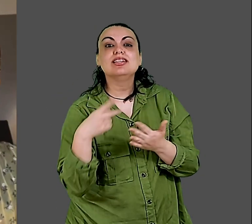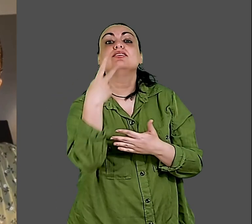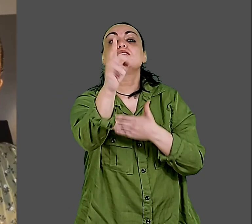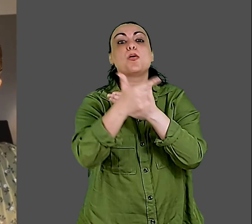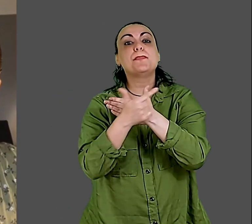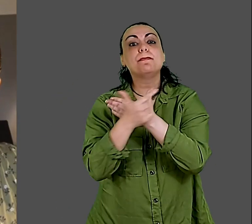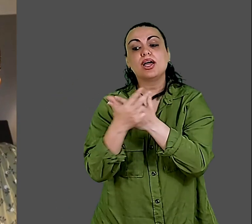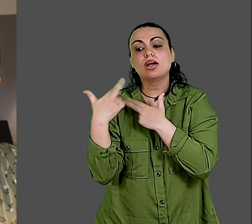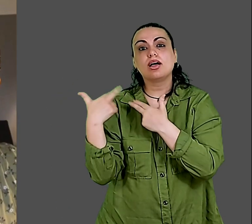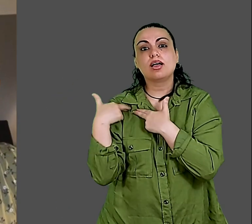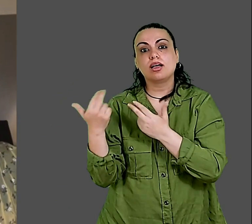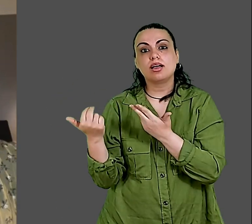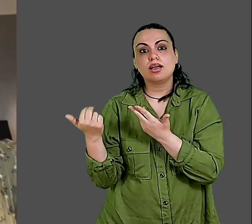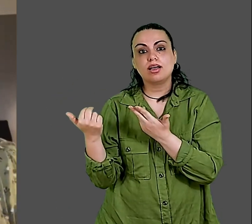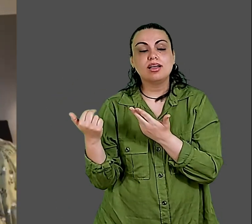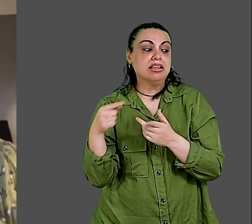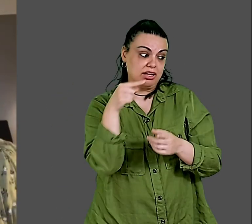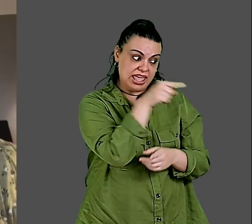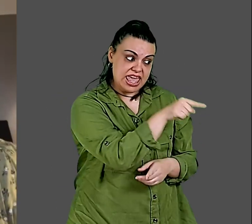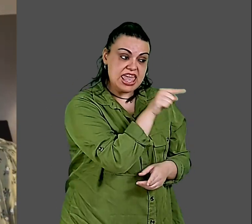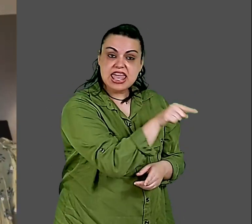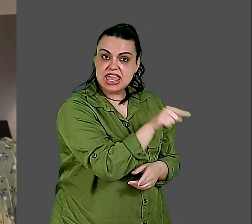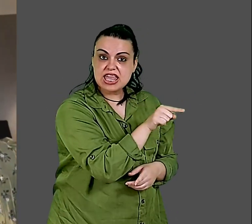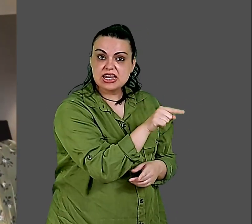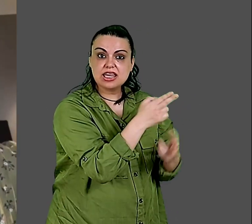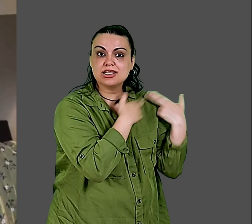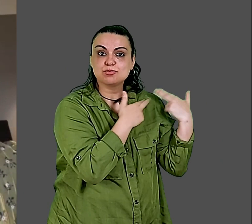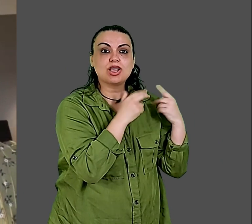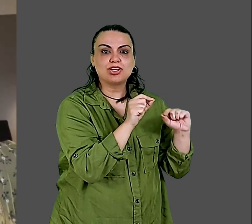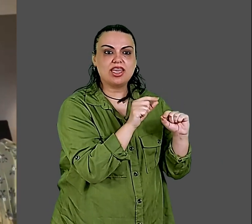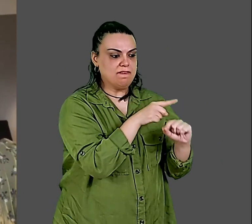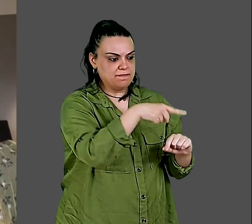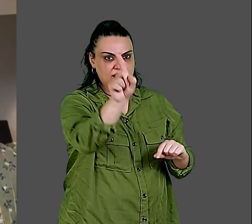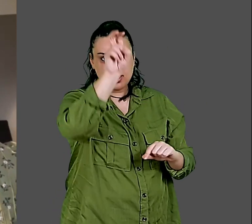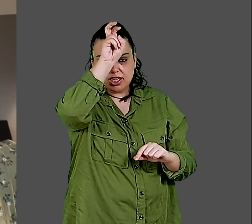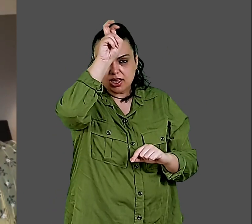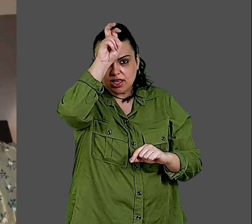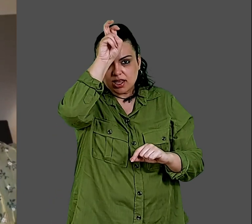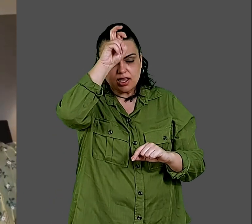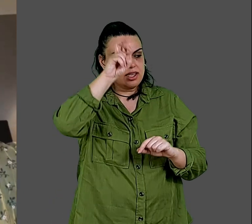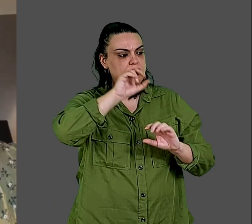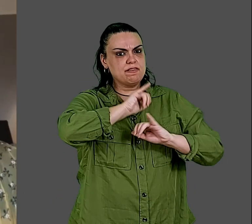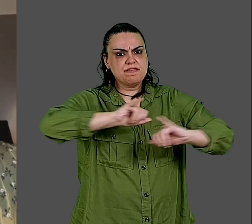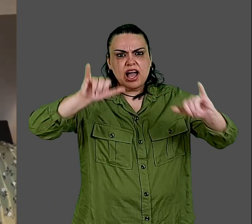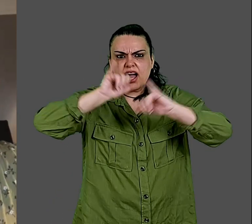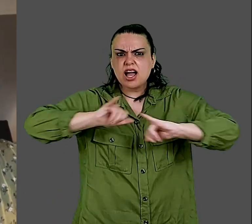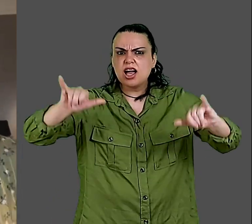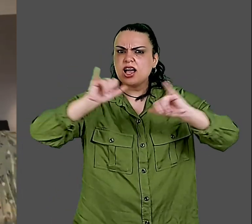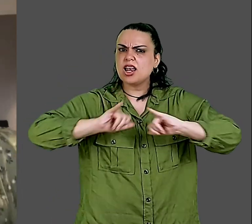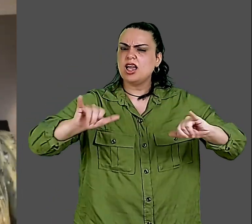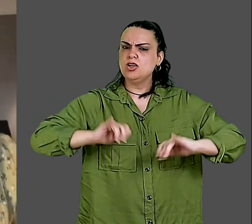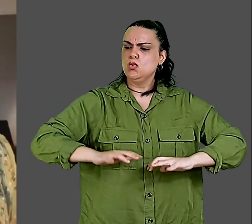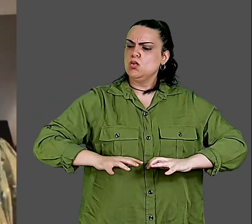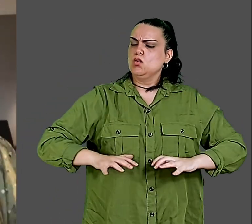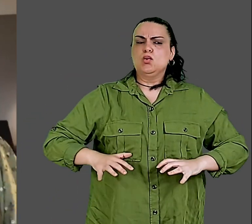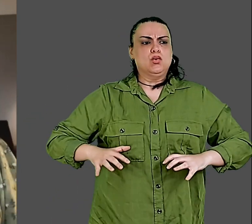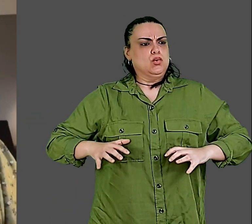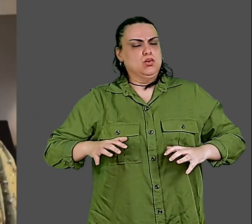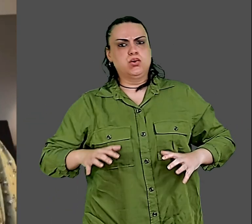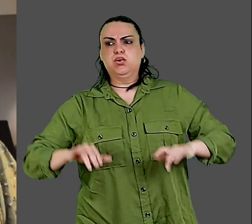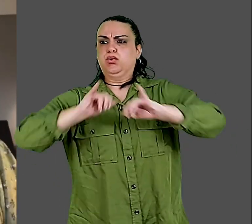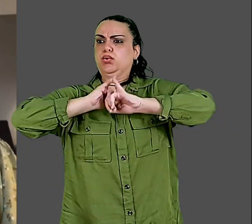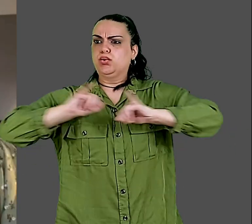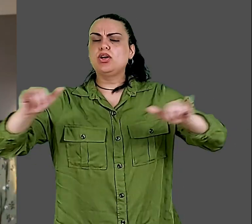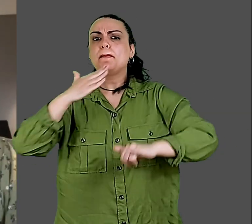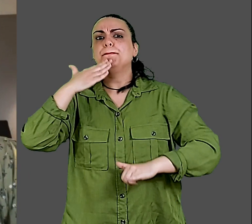é o seu papel dentro da missão? Juntar os anciãos e abrir a boca, porque ele vai encher e vai te ensinar a falar. E no meio do caminho ainda vai te dar Arão para te